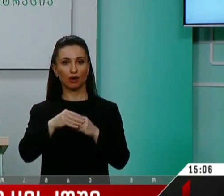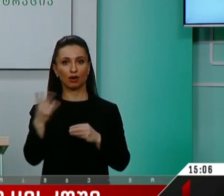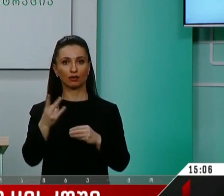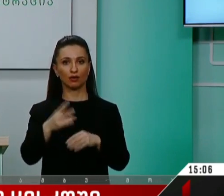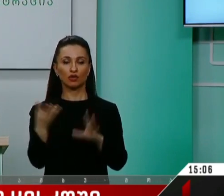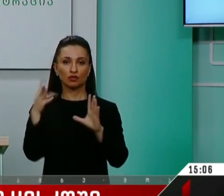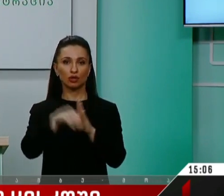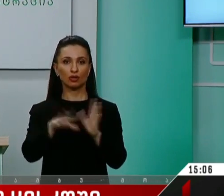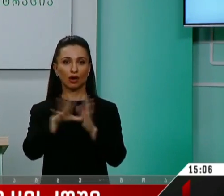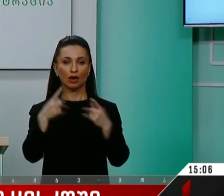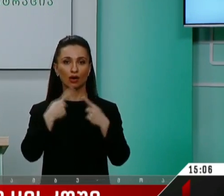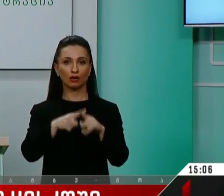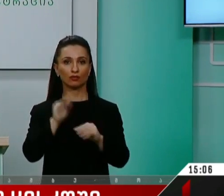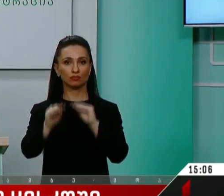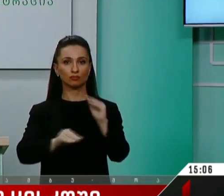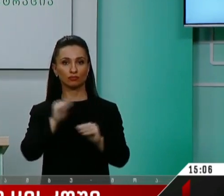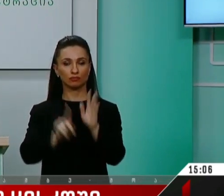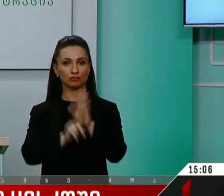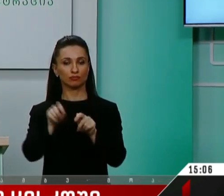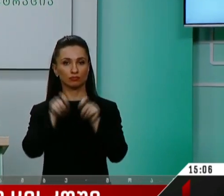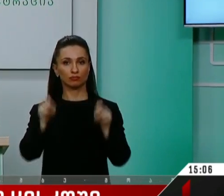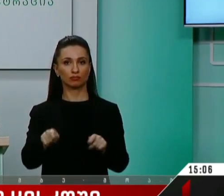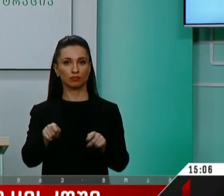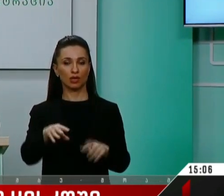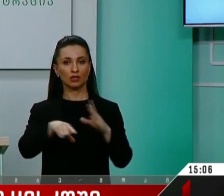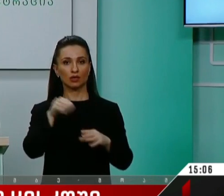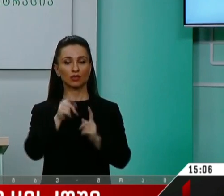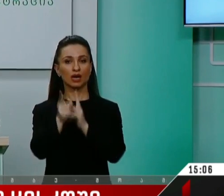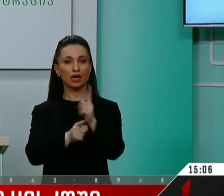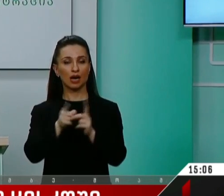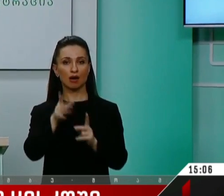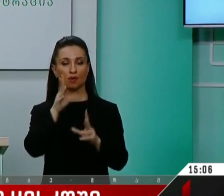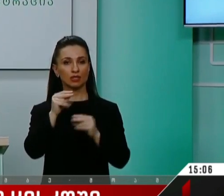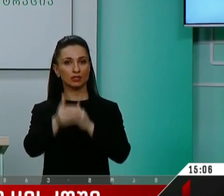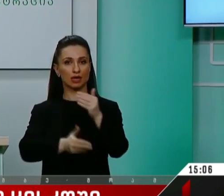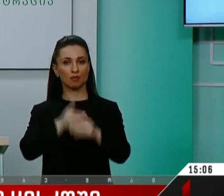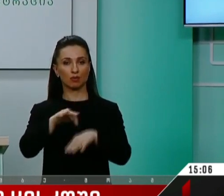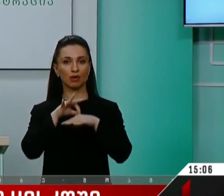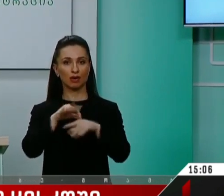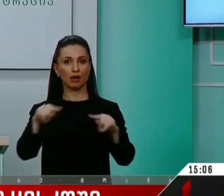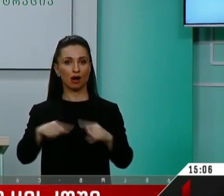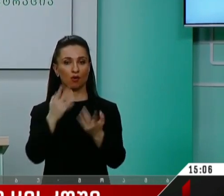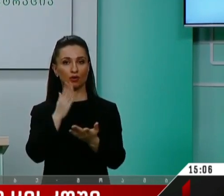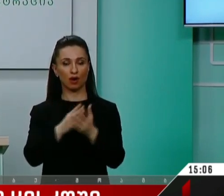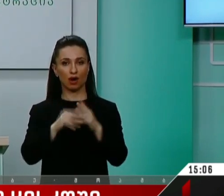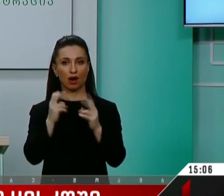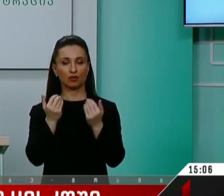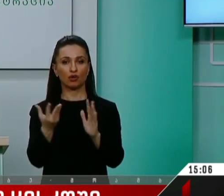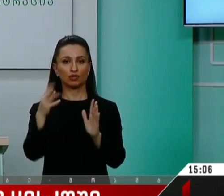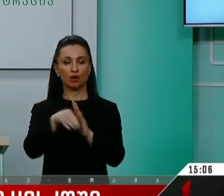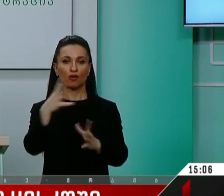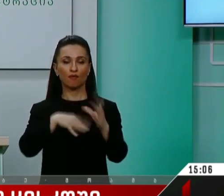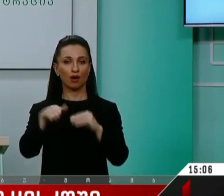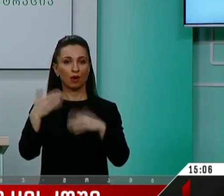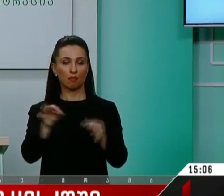nertat, chartul electronului arceune vista nervoși. Sarcele reformis, armate vid gangurțiile bahom, arcele și